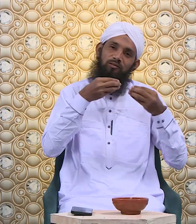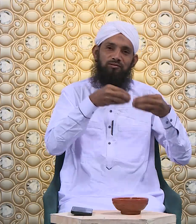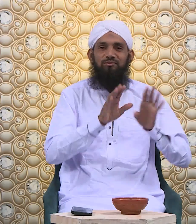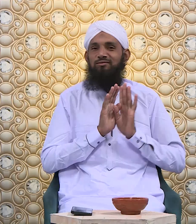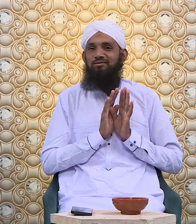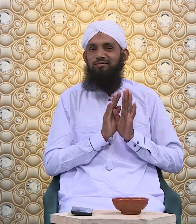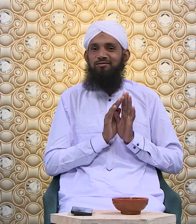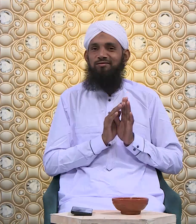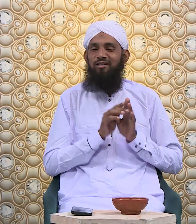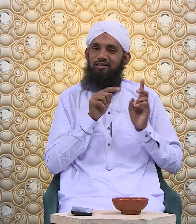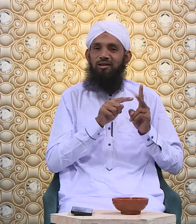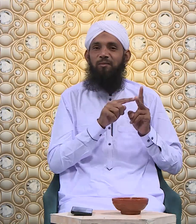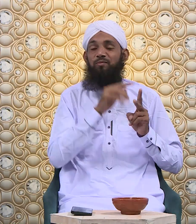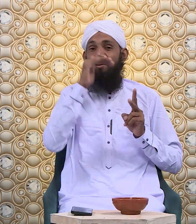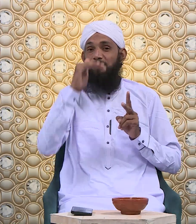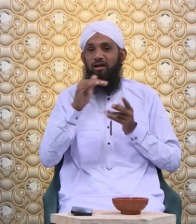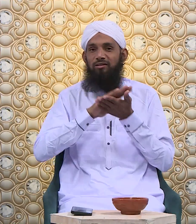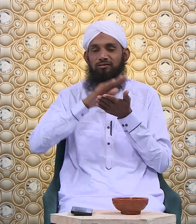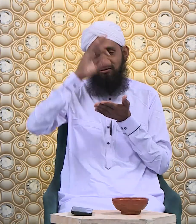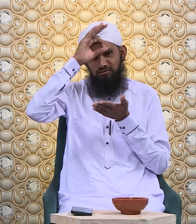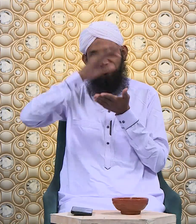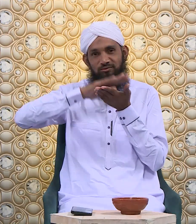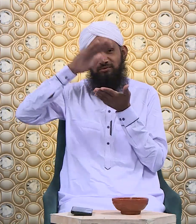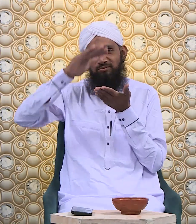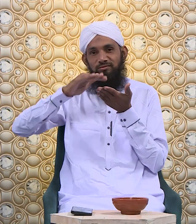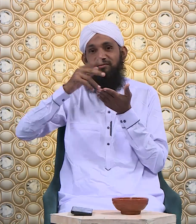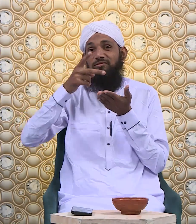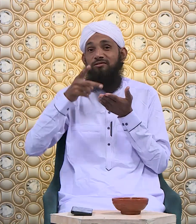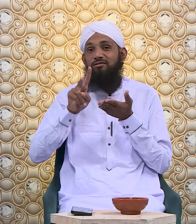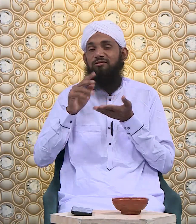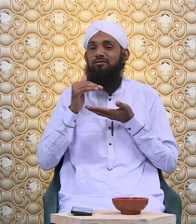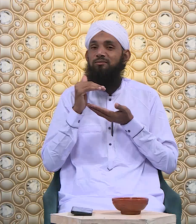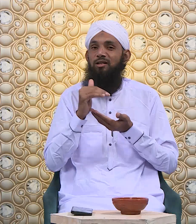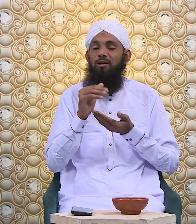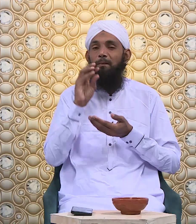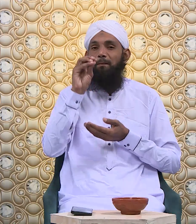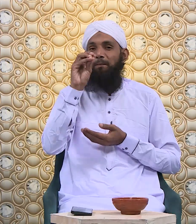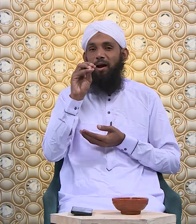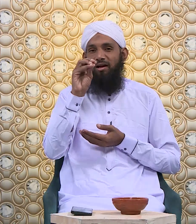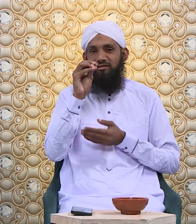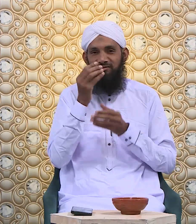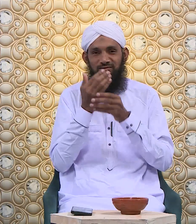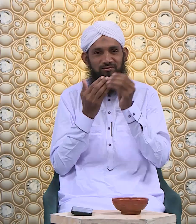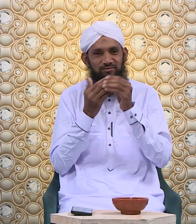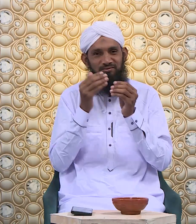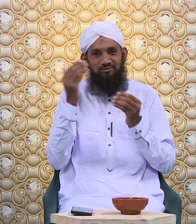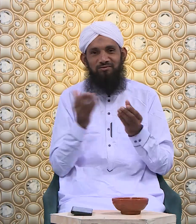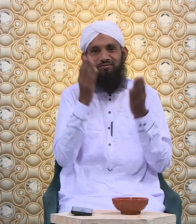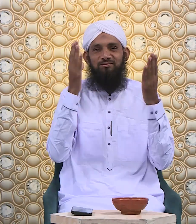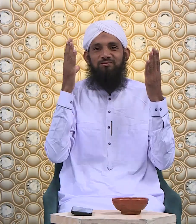راکب دوش مصطفیہ حضرت سیدنا امام حسین رضی اللہ عنہ کی ولادت پاس شعبان المعظم چار ہجری